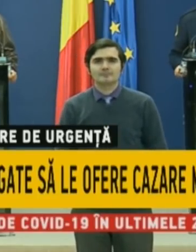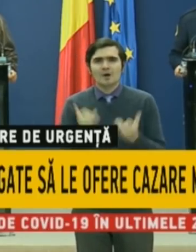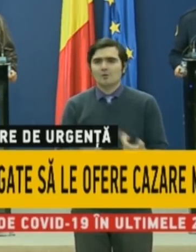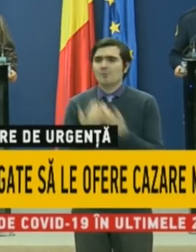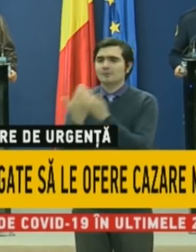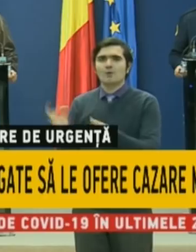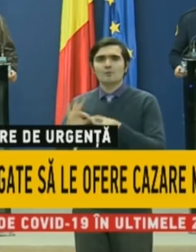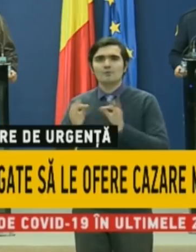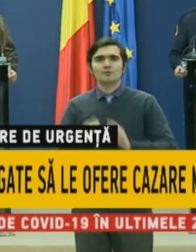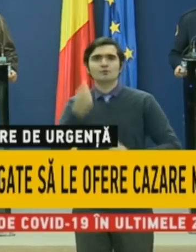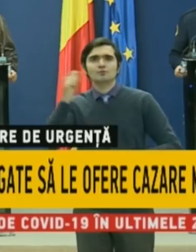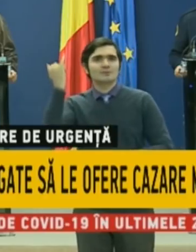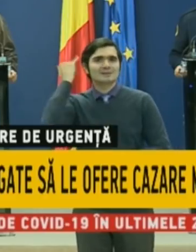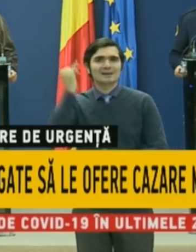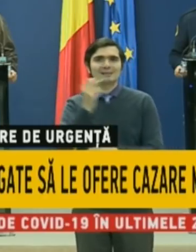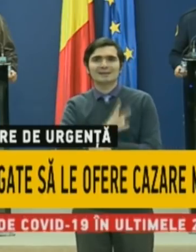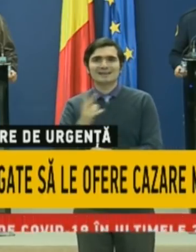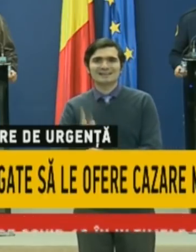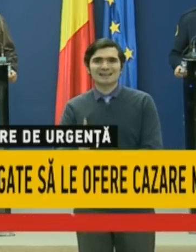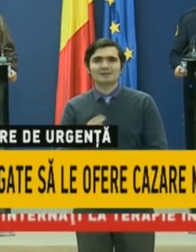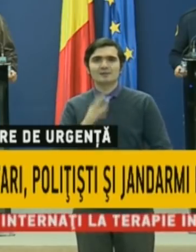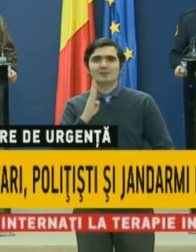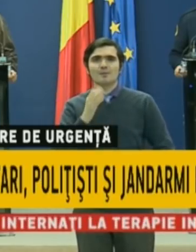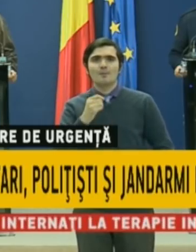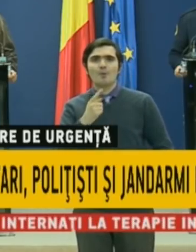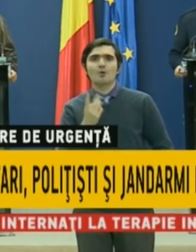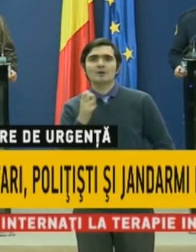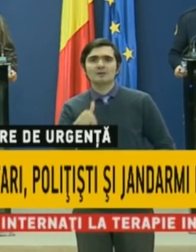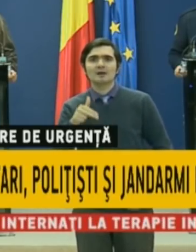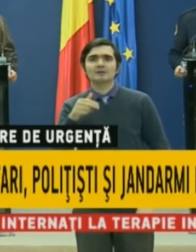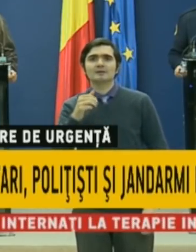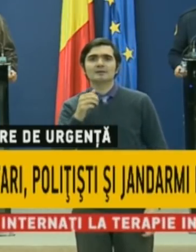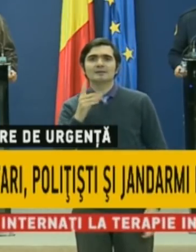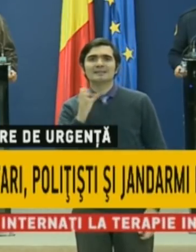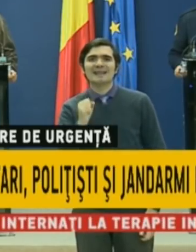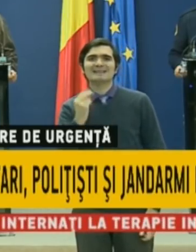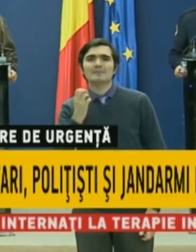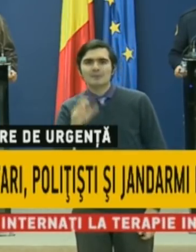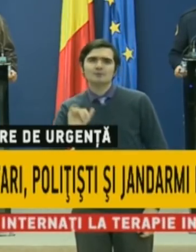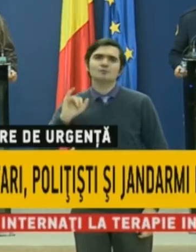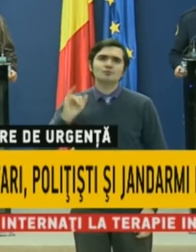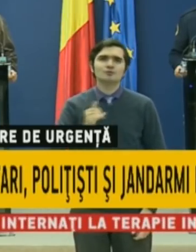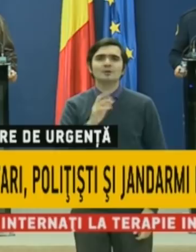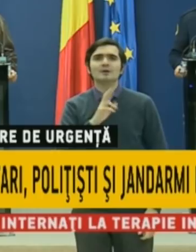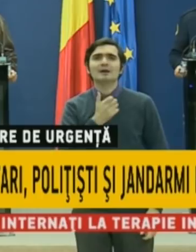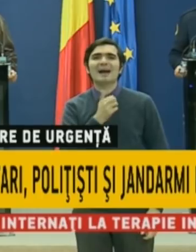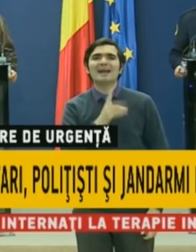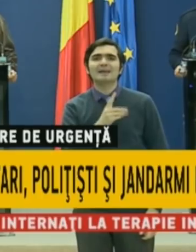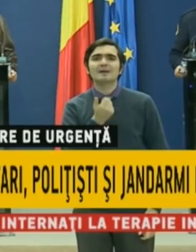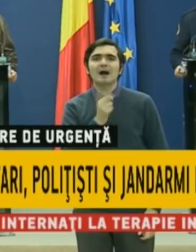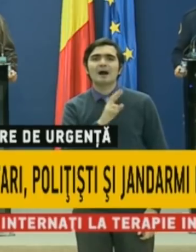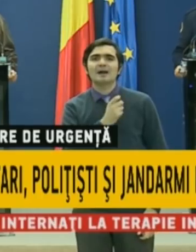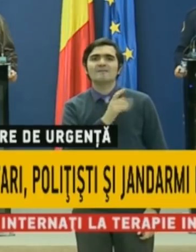Dau cuvântul acum domnilor secretar de stat Bogdan Despescu și Raed Arafat pentru a vă